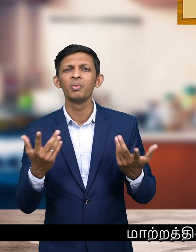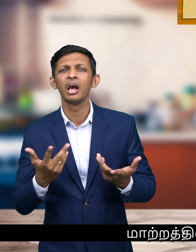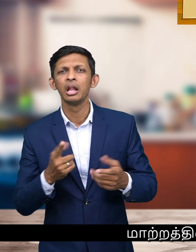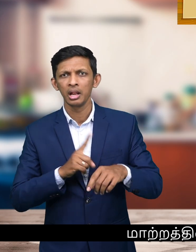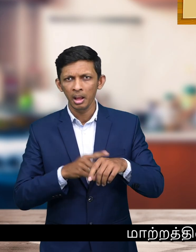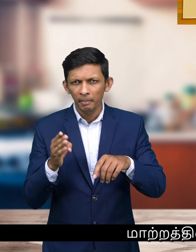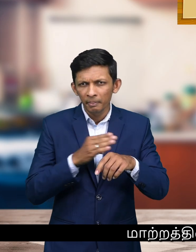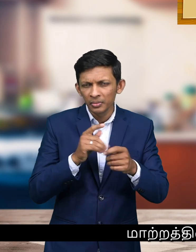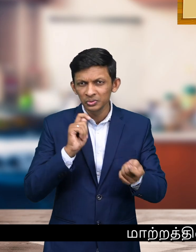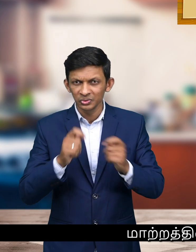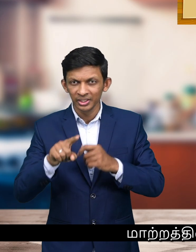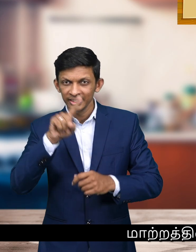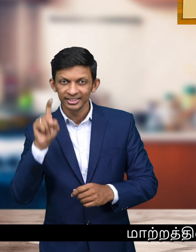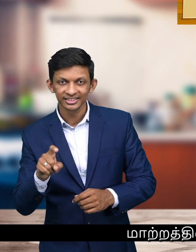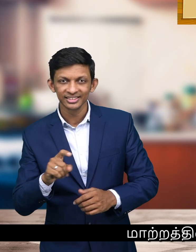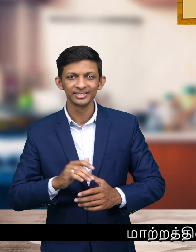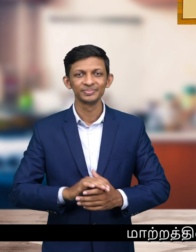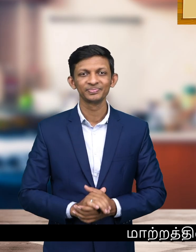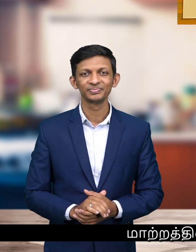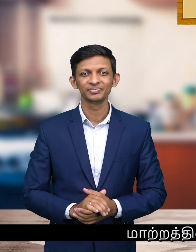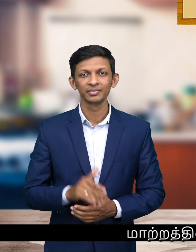மாற்றத்தின் போது என்ன நடக்கிறது?